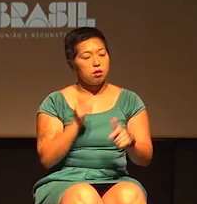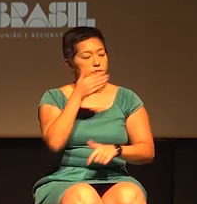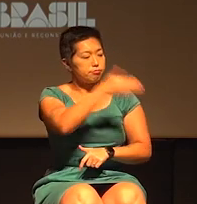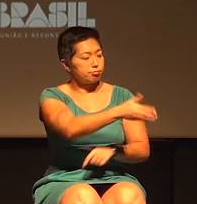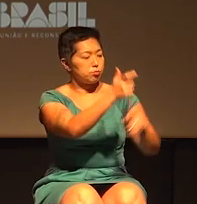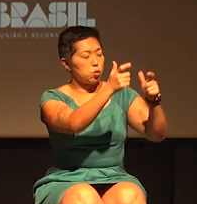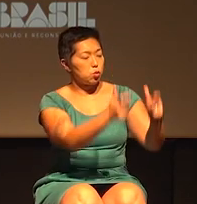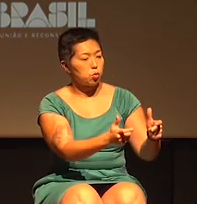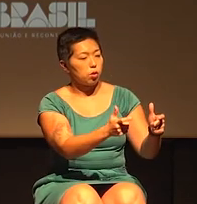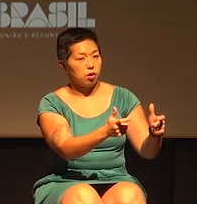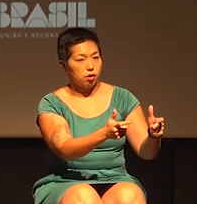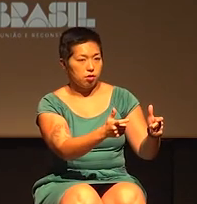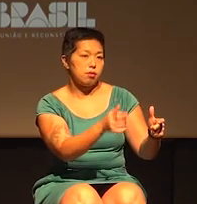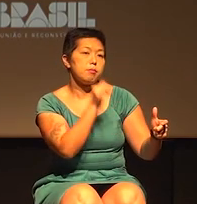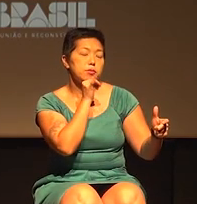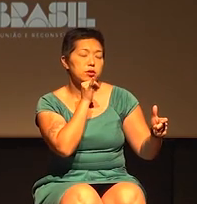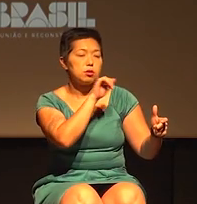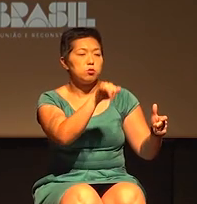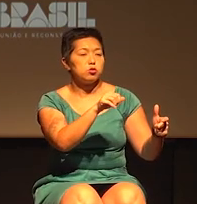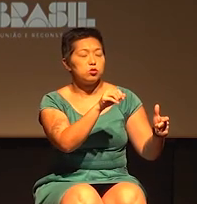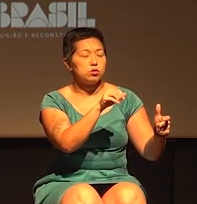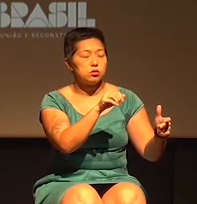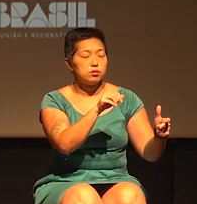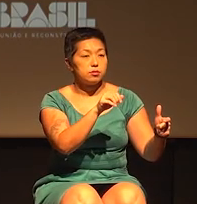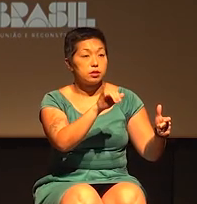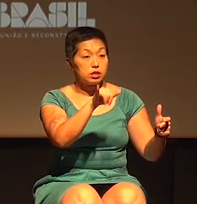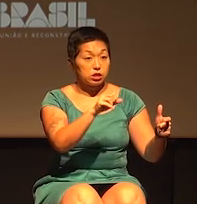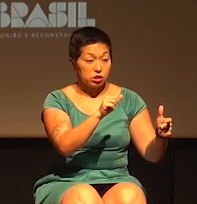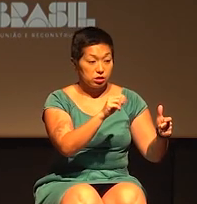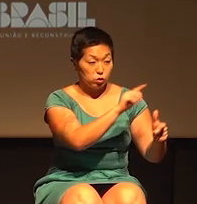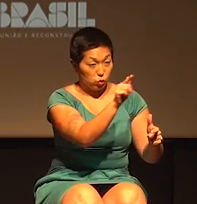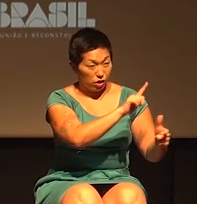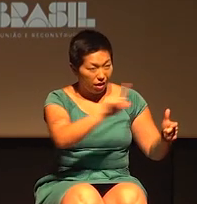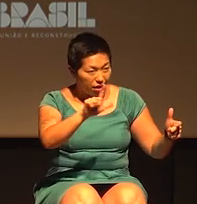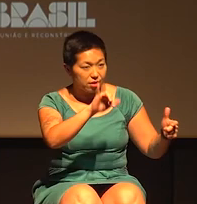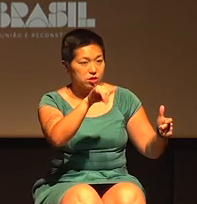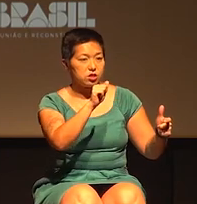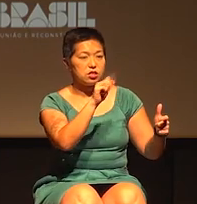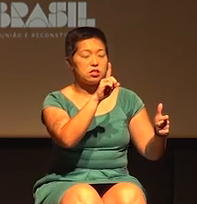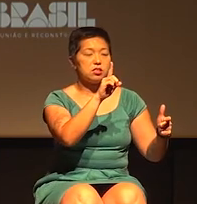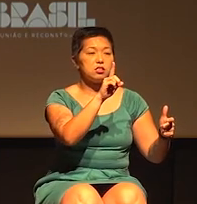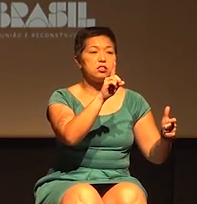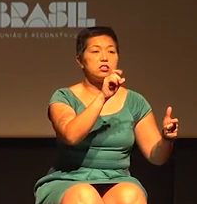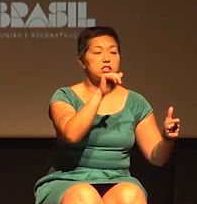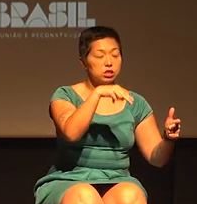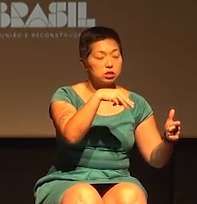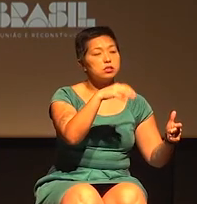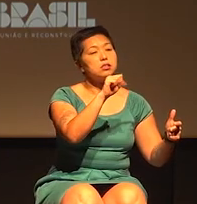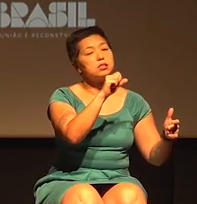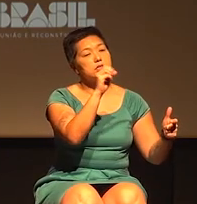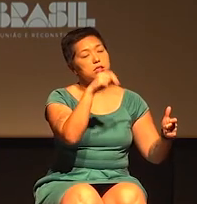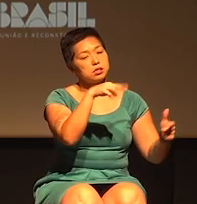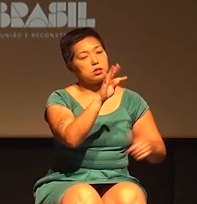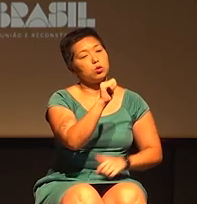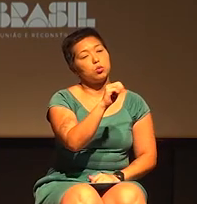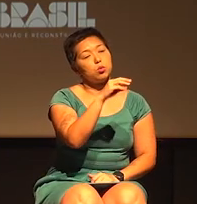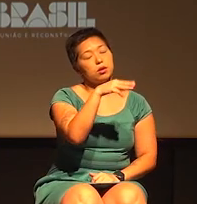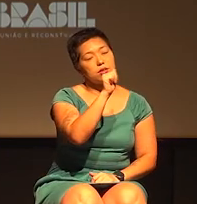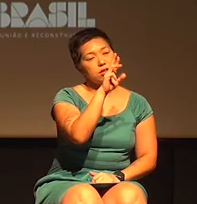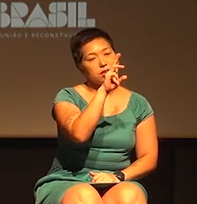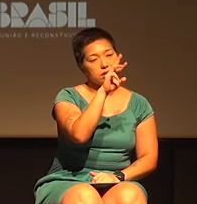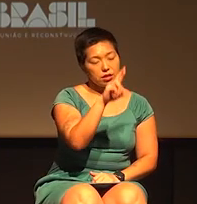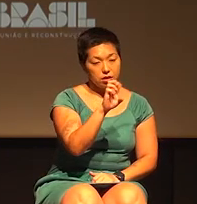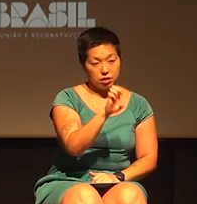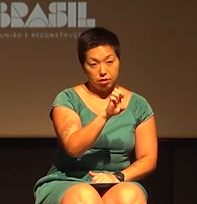cozinha foi no Jardim Santo André lá no fundão Da Leste e quando eu eu